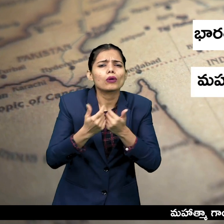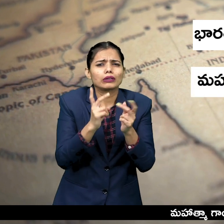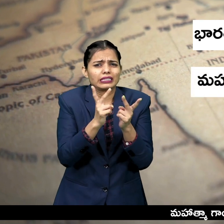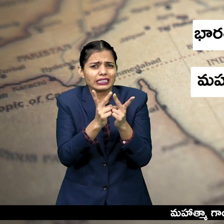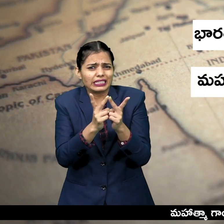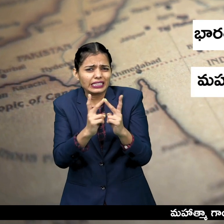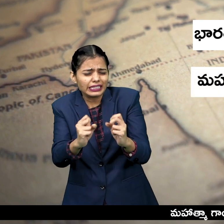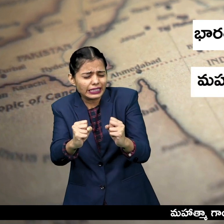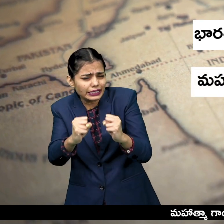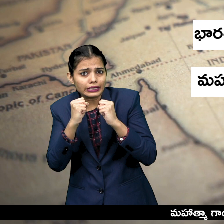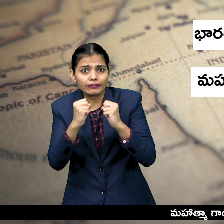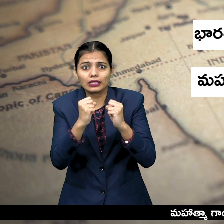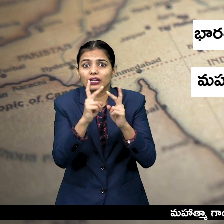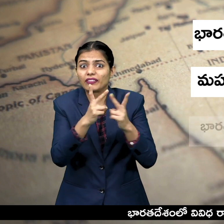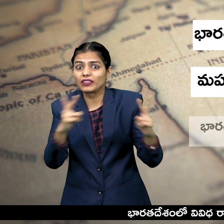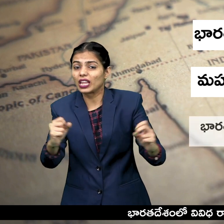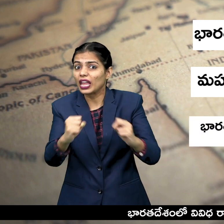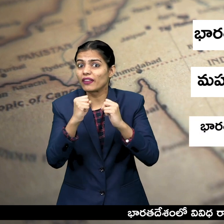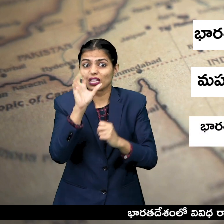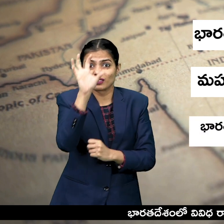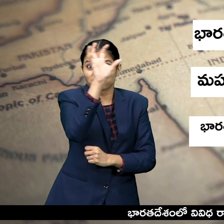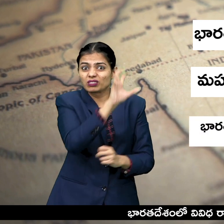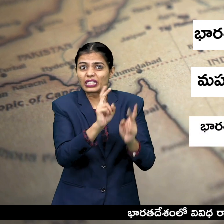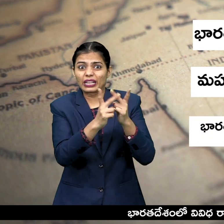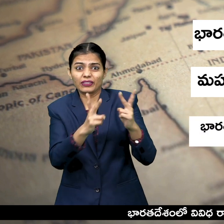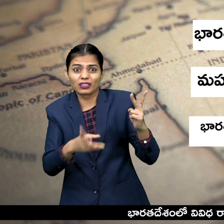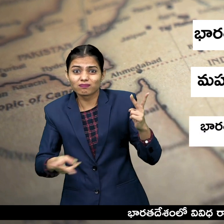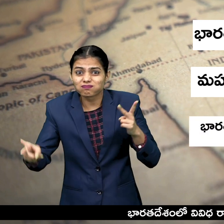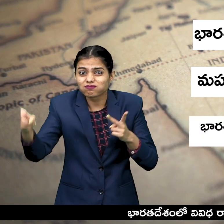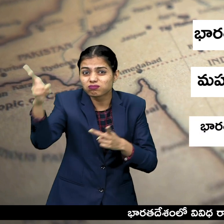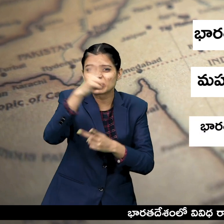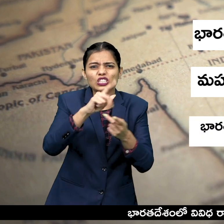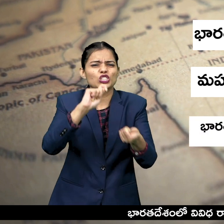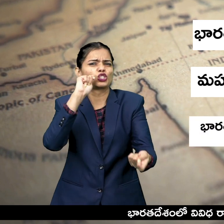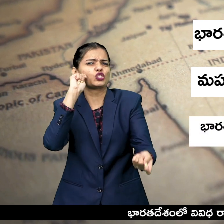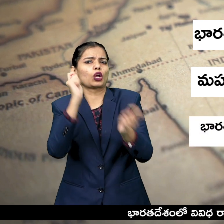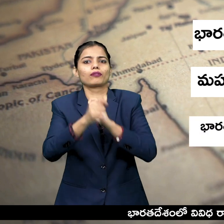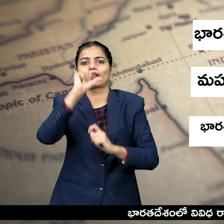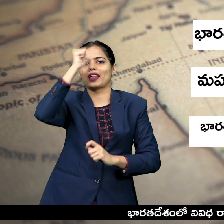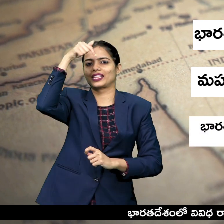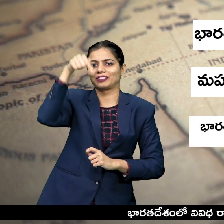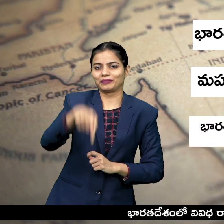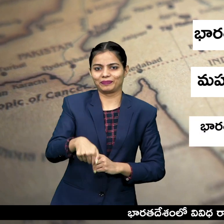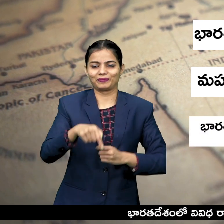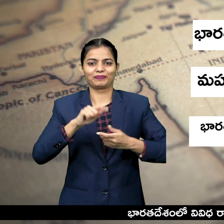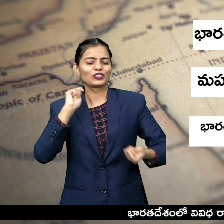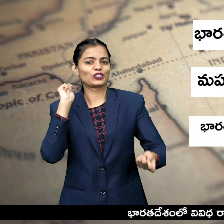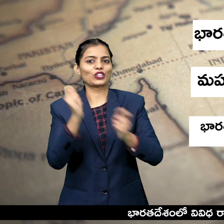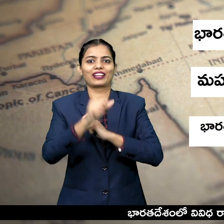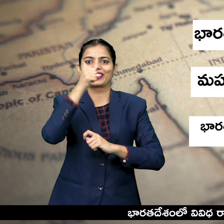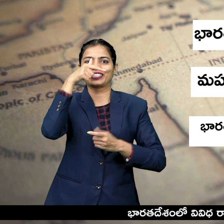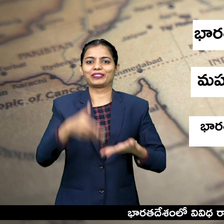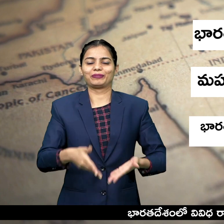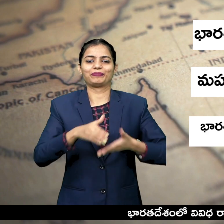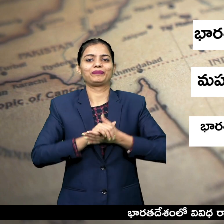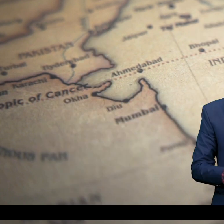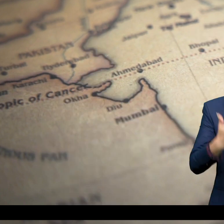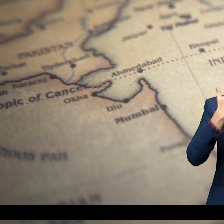మరియు 3. భారతదేశంలో వివిధ రాష్ట్రాలను ఎలా పునర్వ్యవస్థీకరించారు.